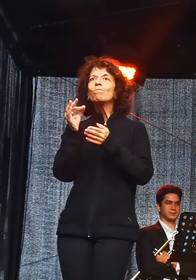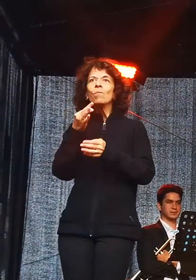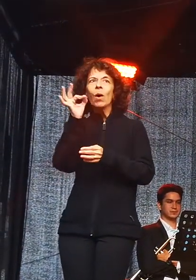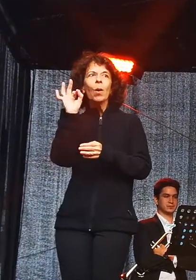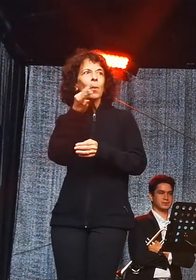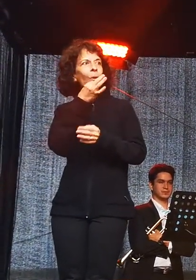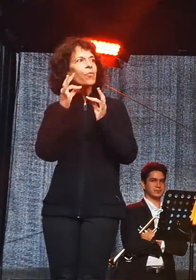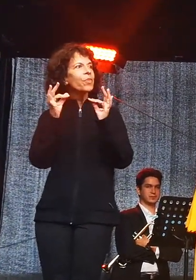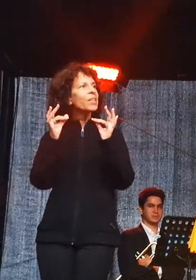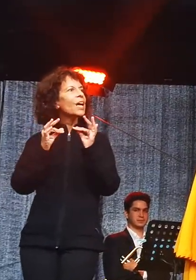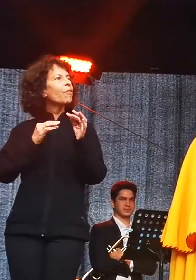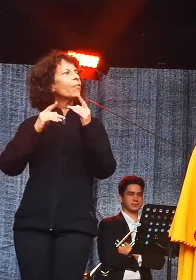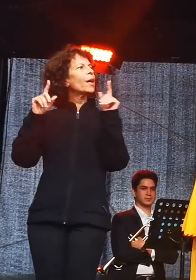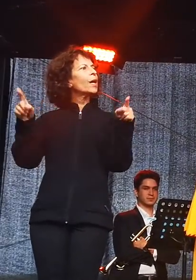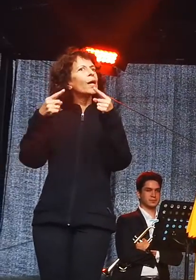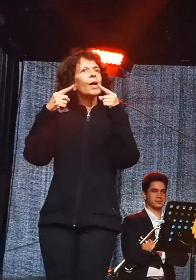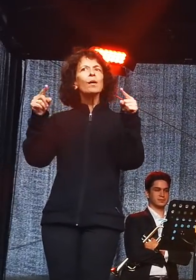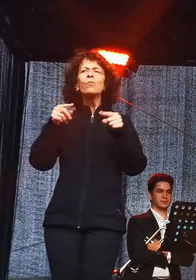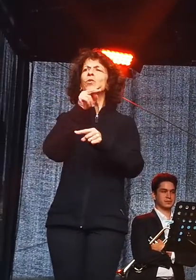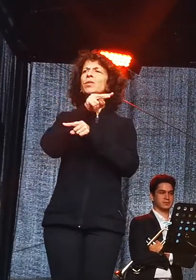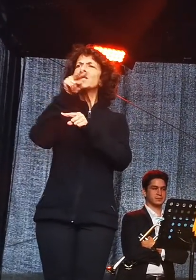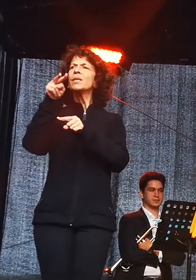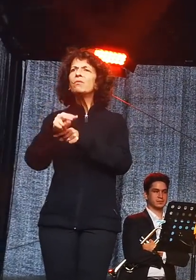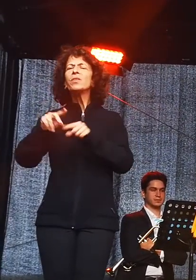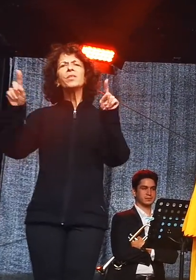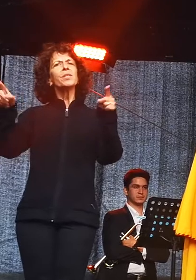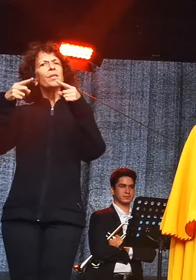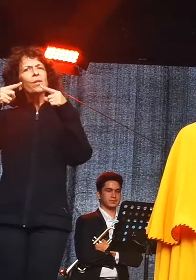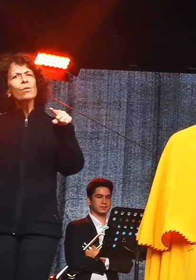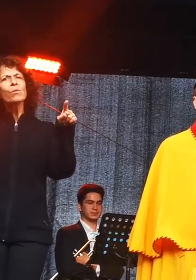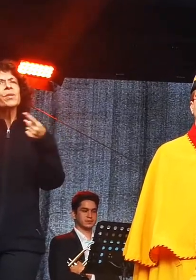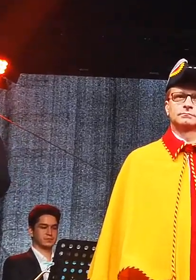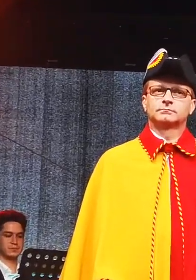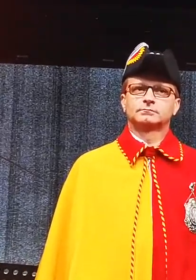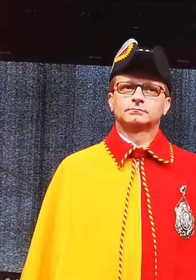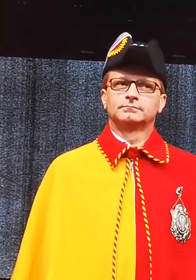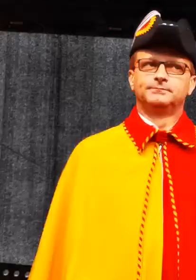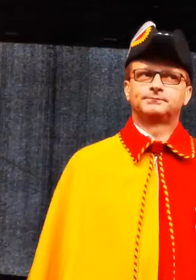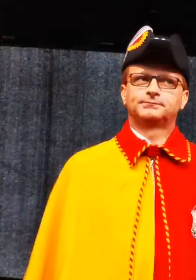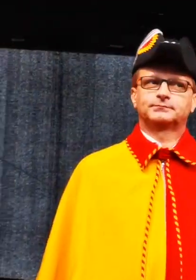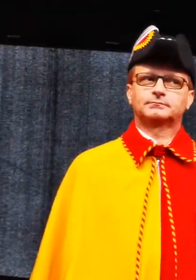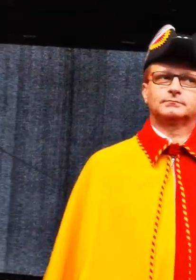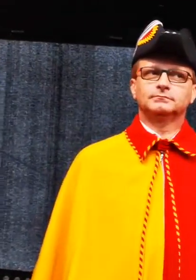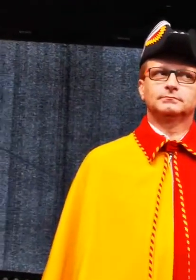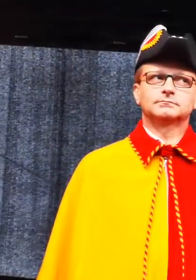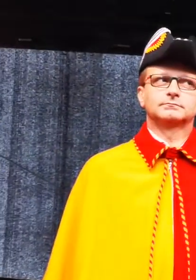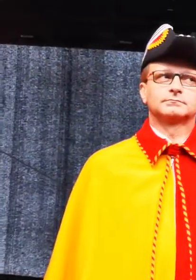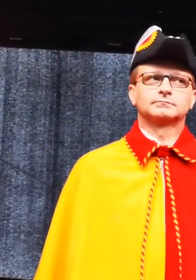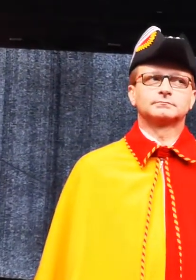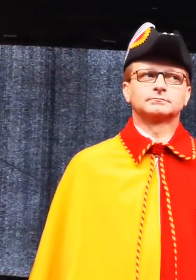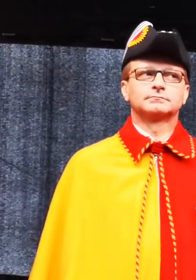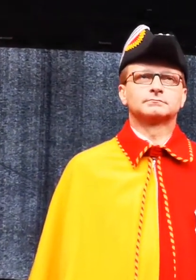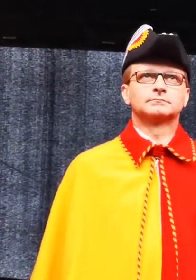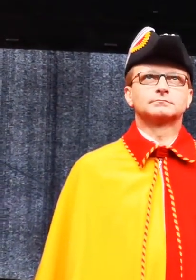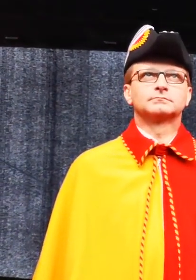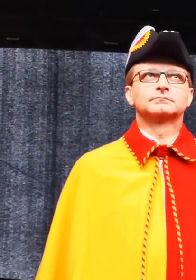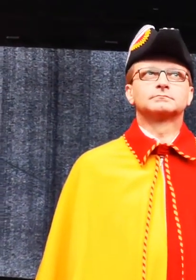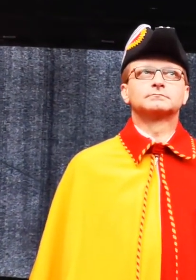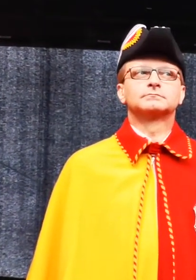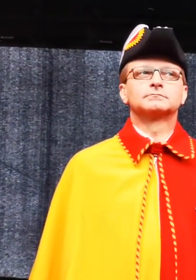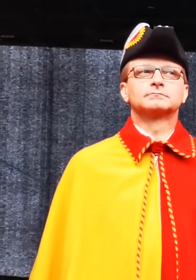et spectacles, animations et visites ponctuées de nos traditions helvétiques, mais surtout qu'il vous reste encore de l'énergie et de